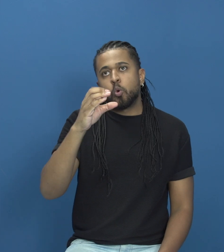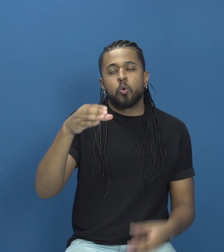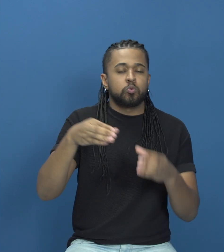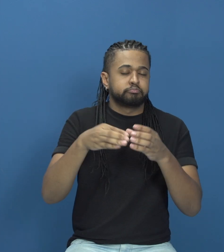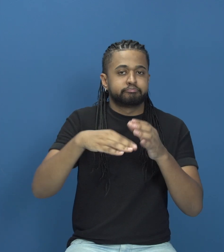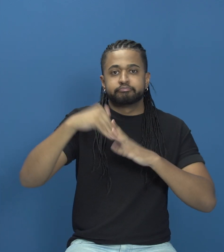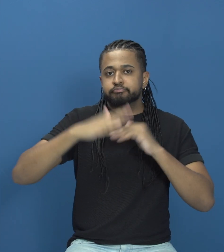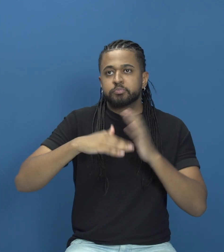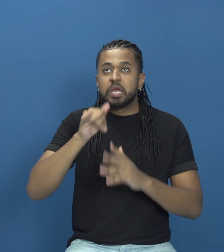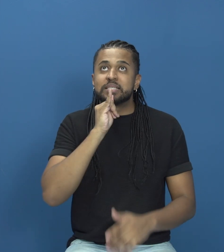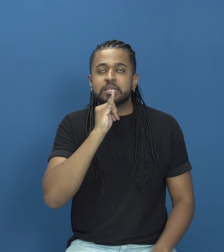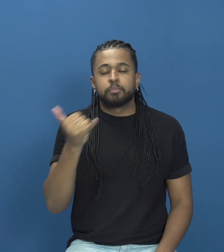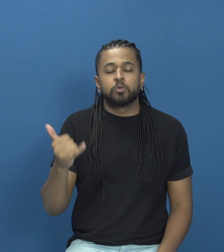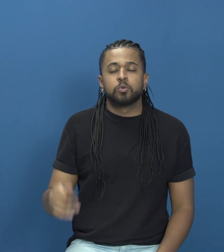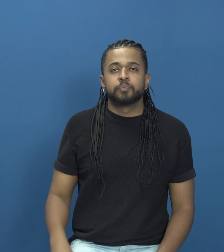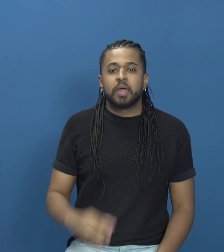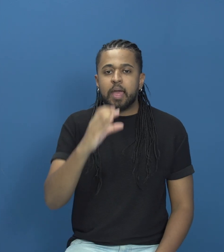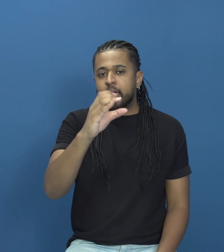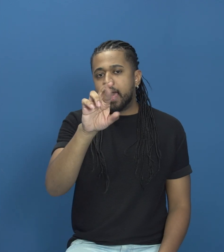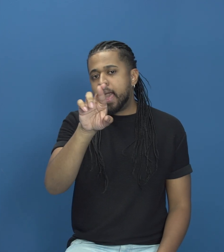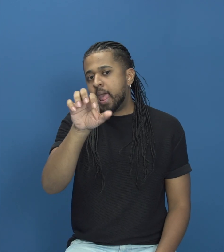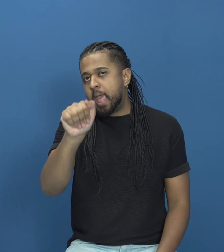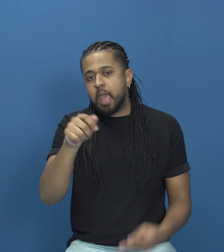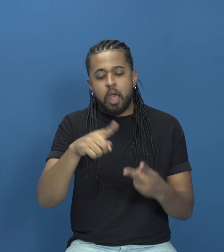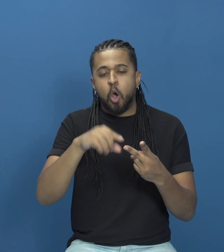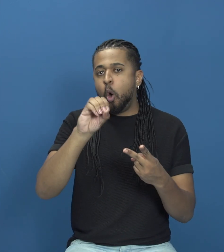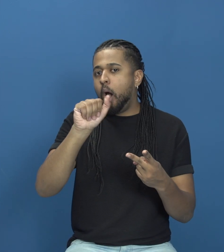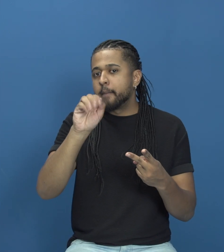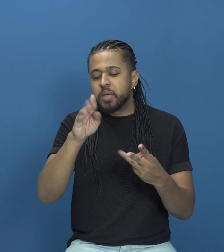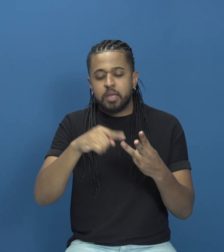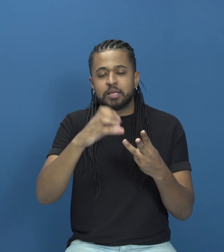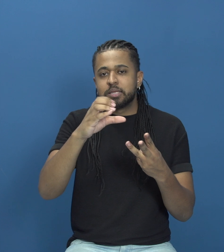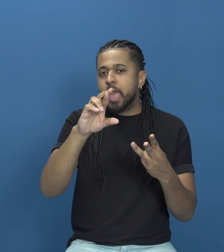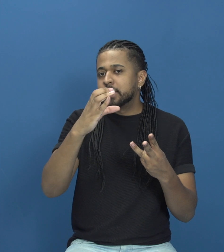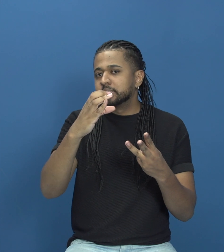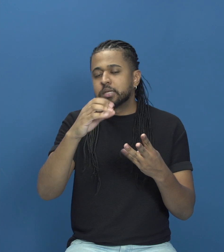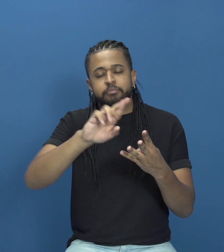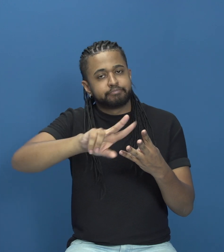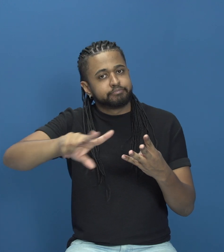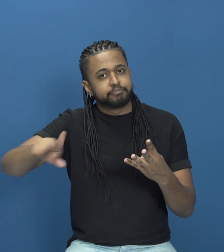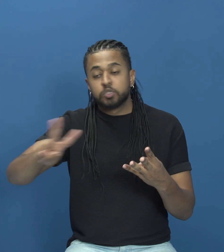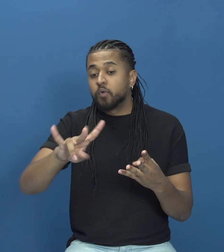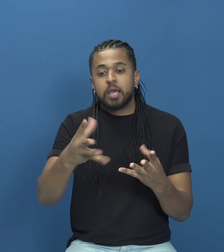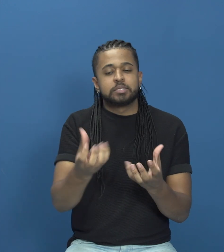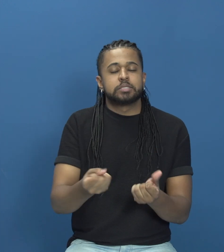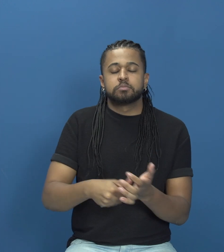classe, como, por exemplo, CREA, OAB, CRC, etc.